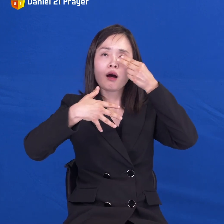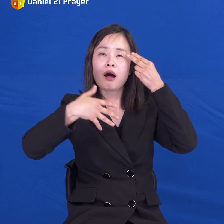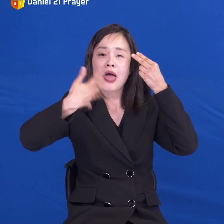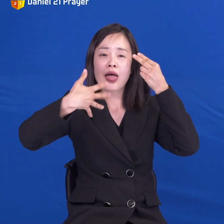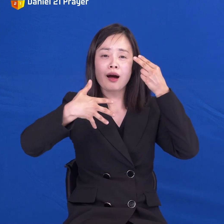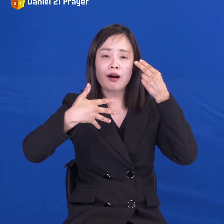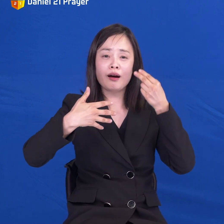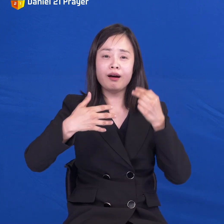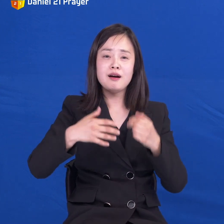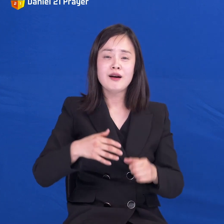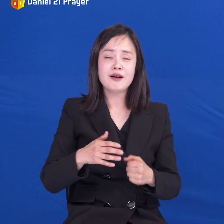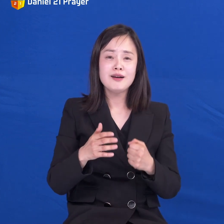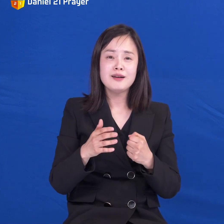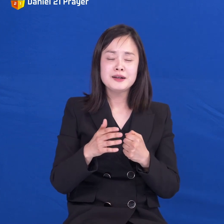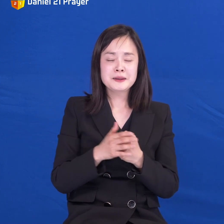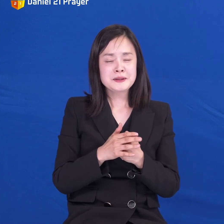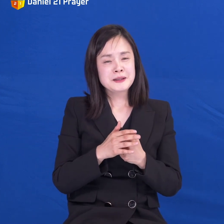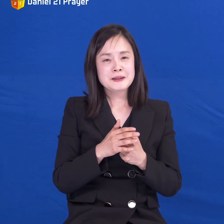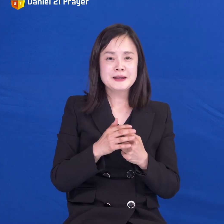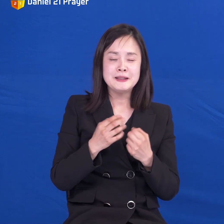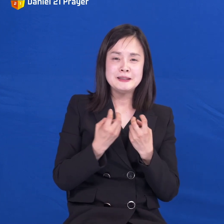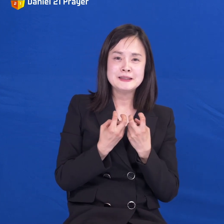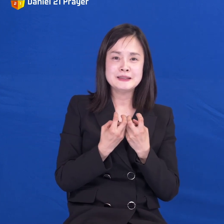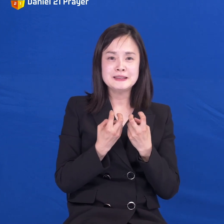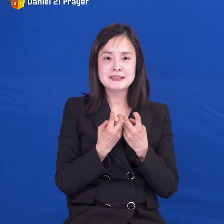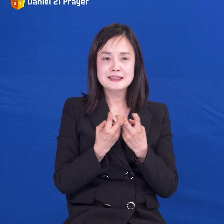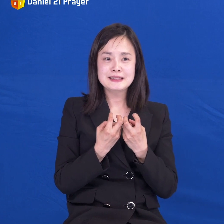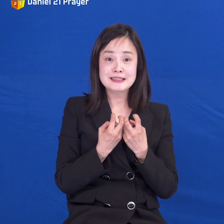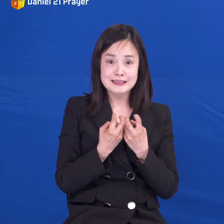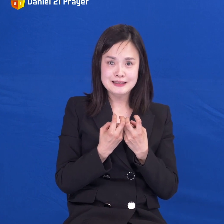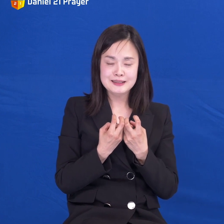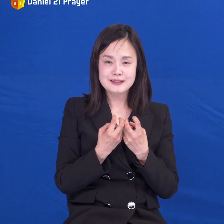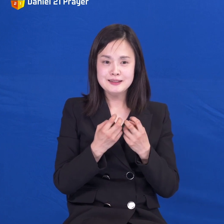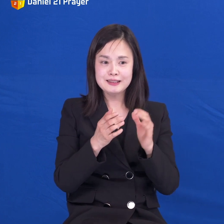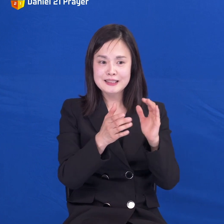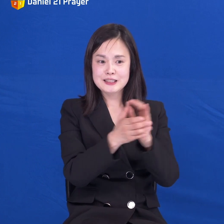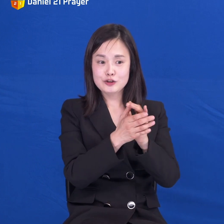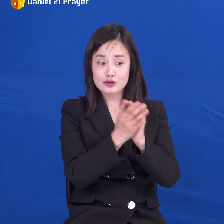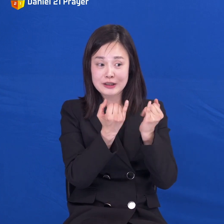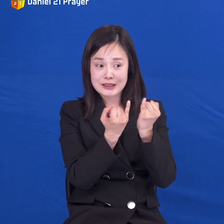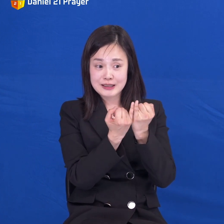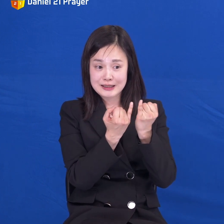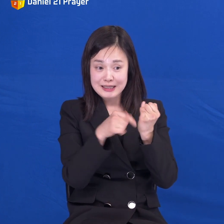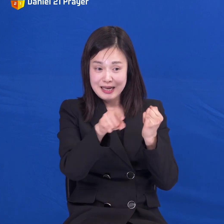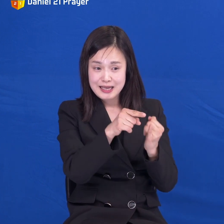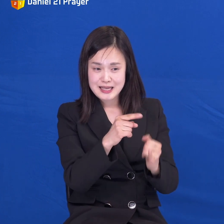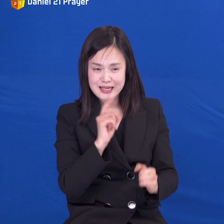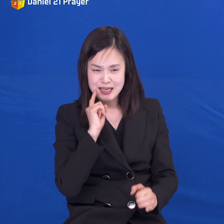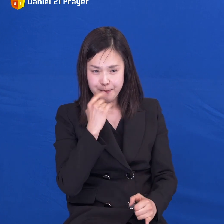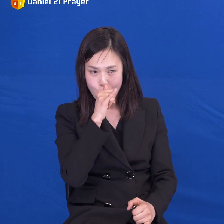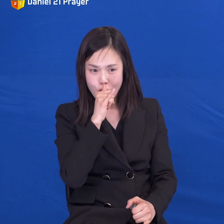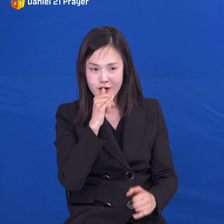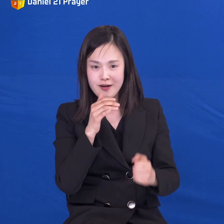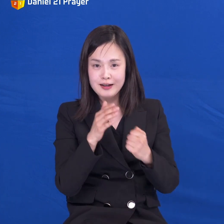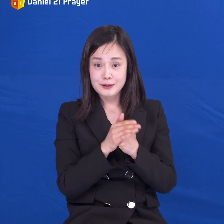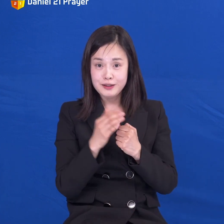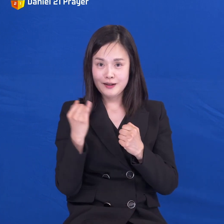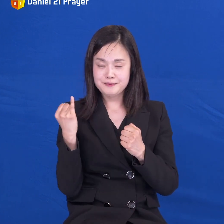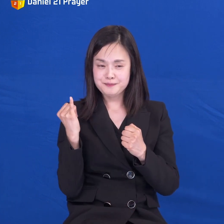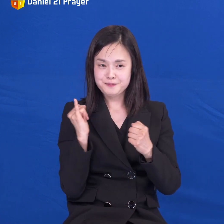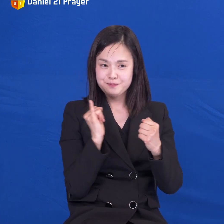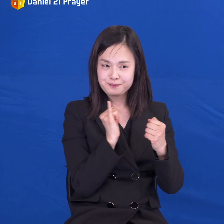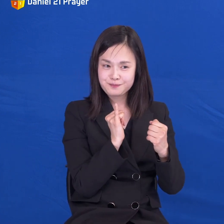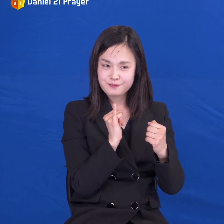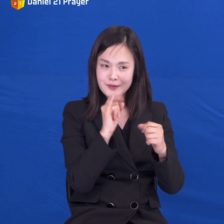예쁜 애들하고 놀면은 자기도 모르게 예뻐집니다. 얘가 질투가 나서 자기도 따라가서